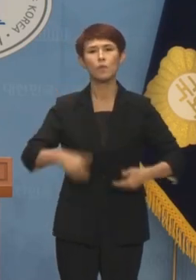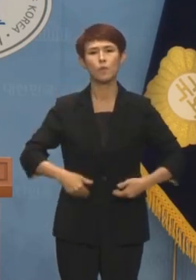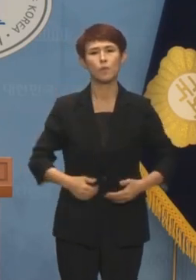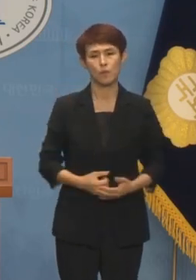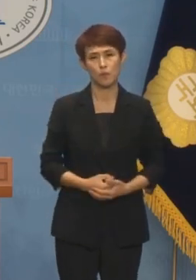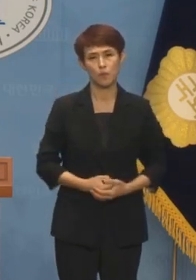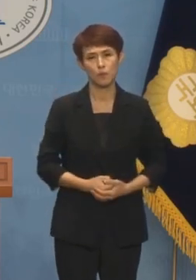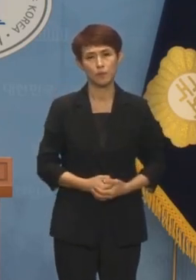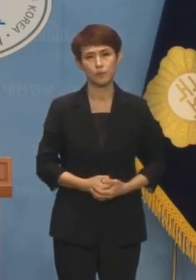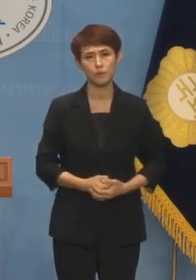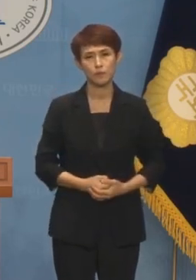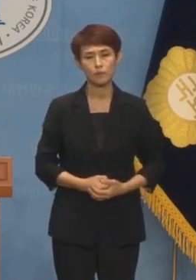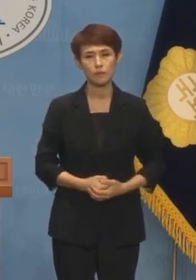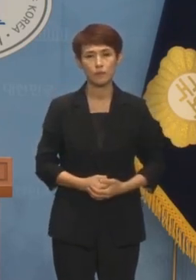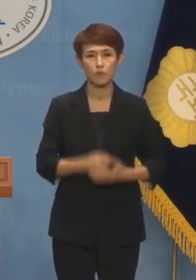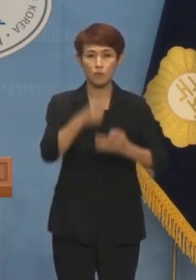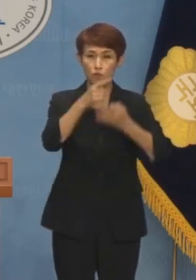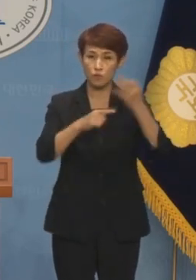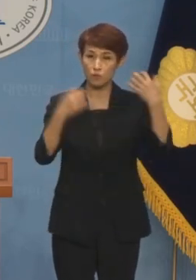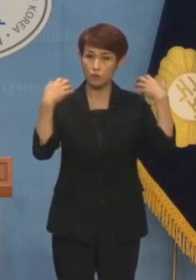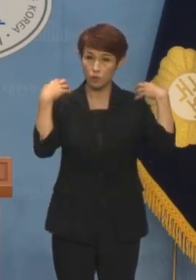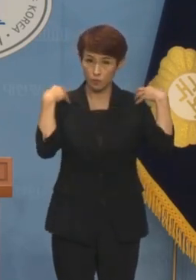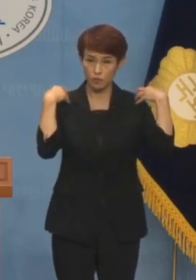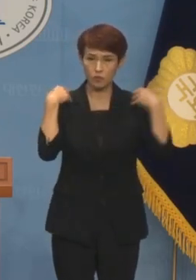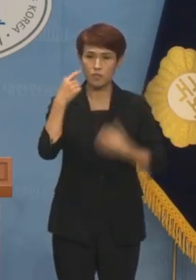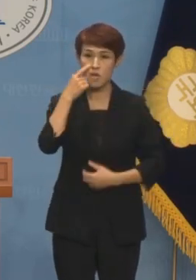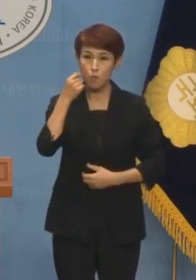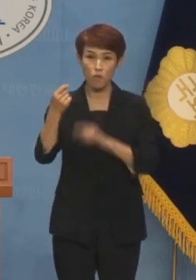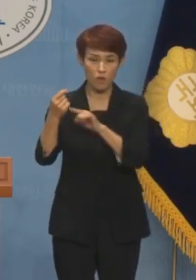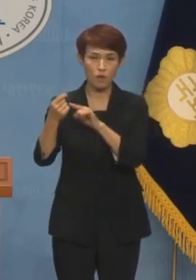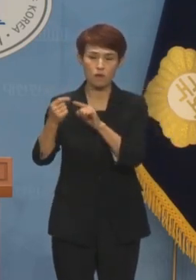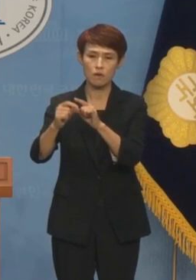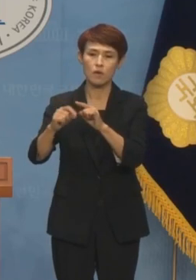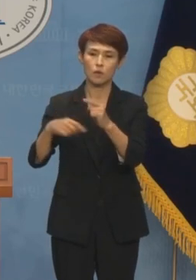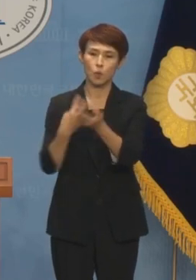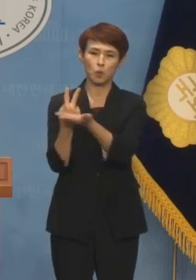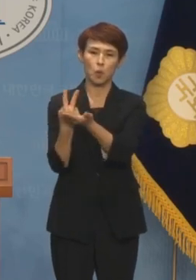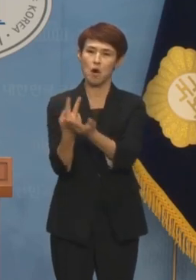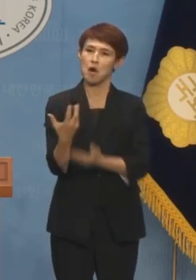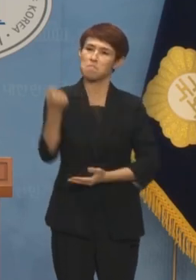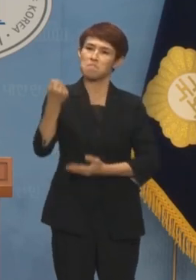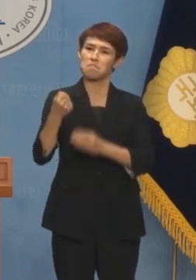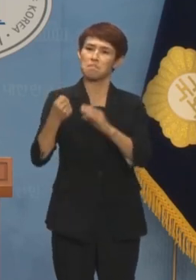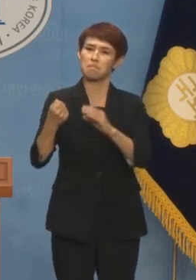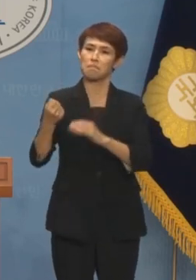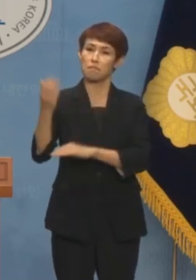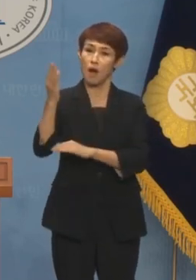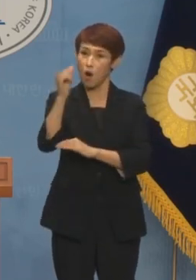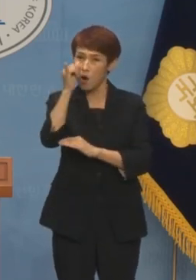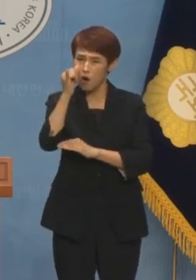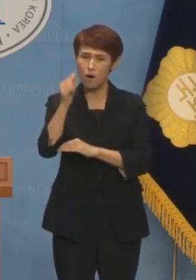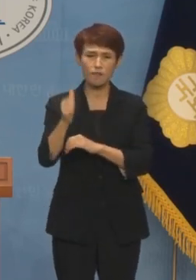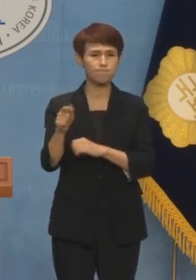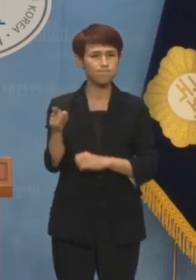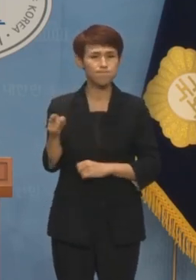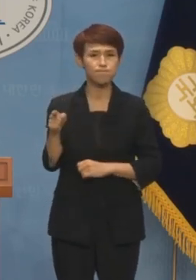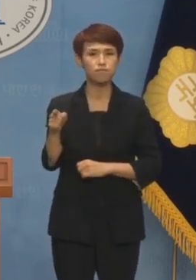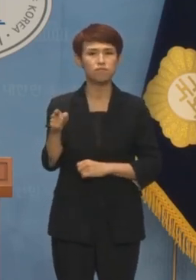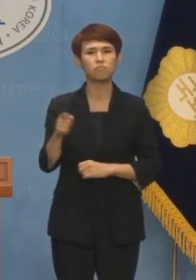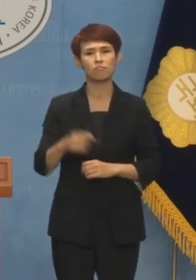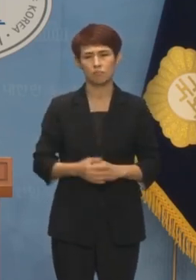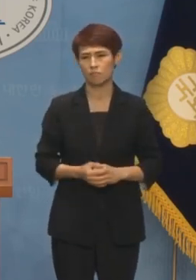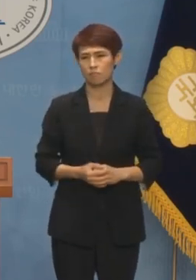것입니다. 윤석열 정부는 일본의 독도 영유권 억지 주장에 대해서도